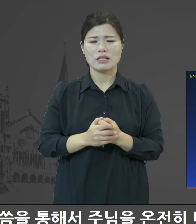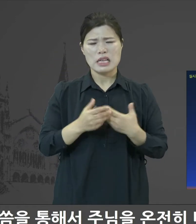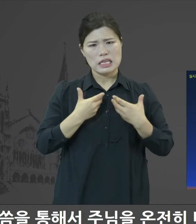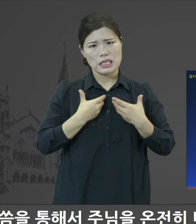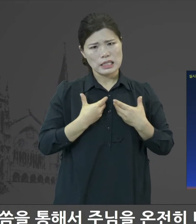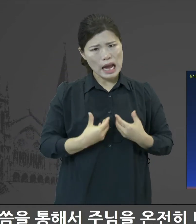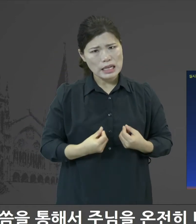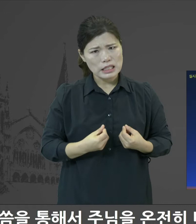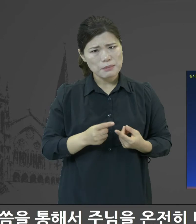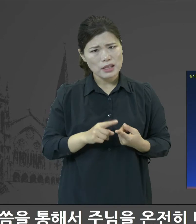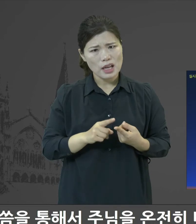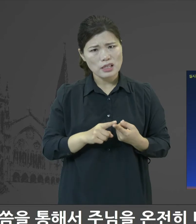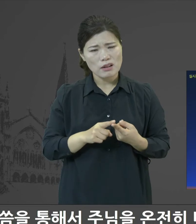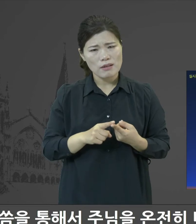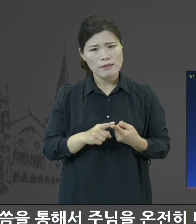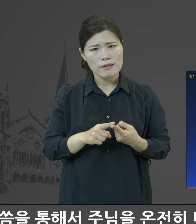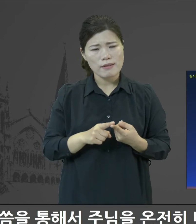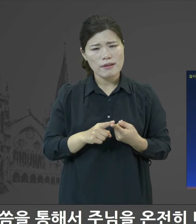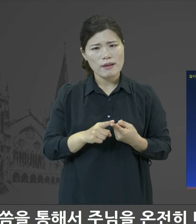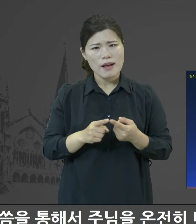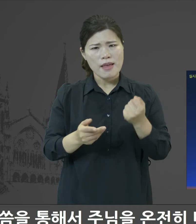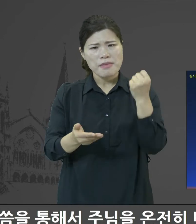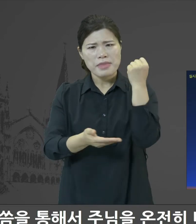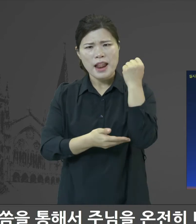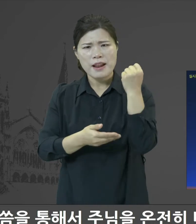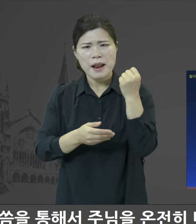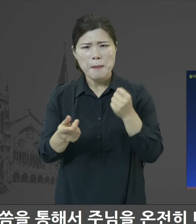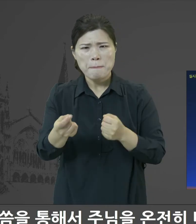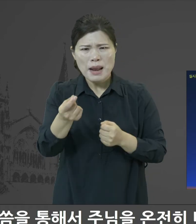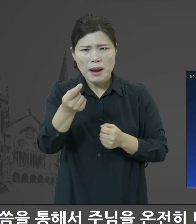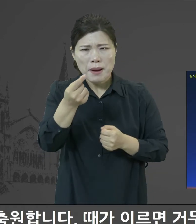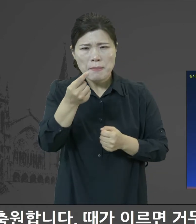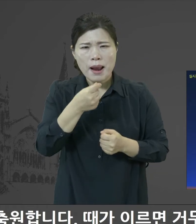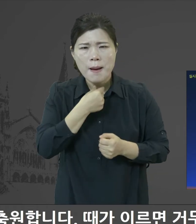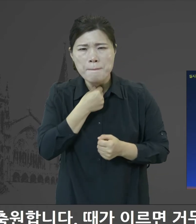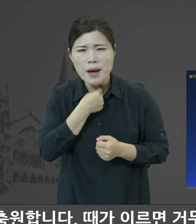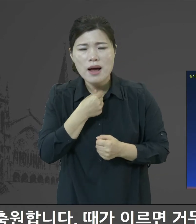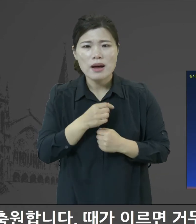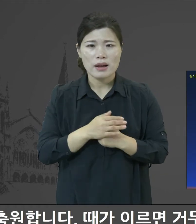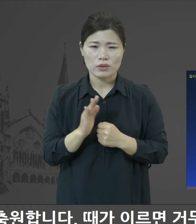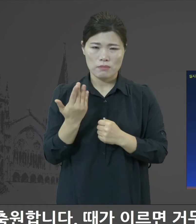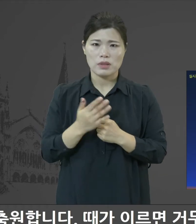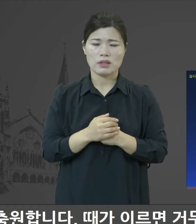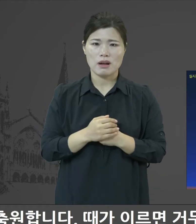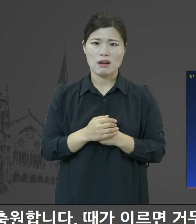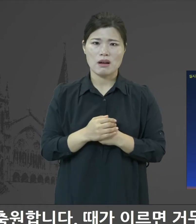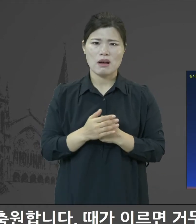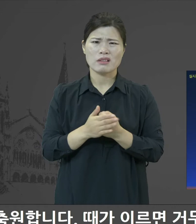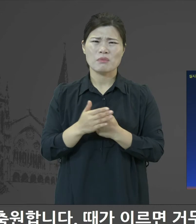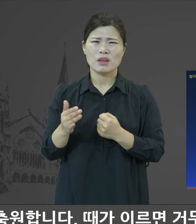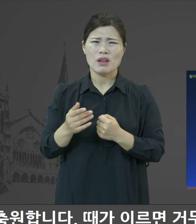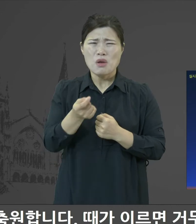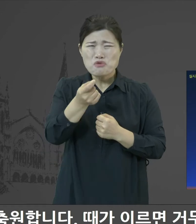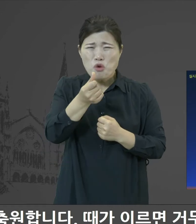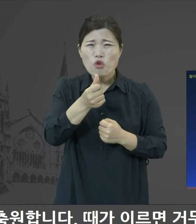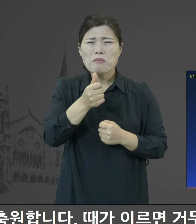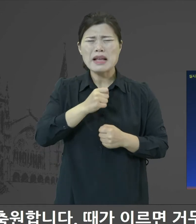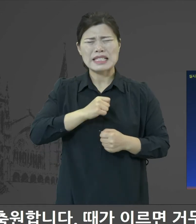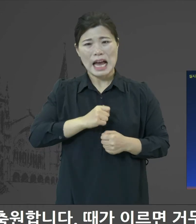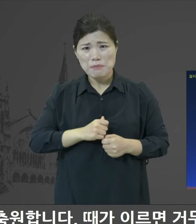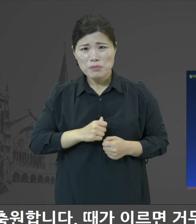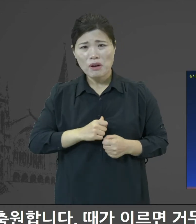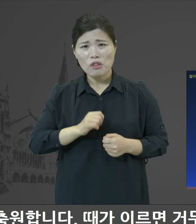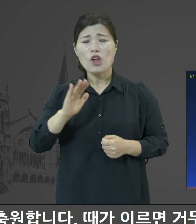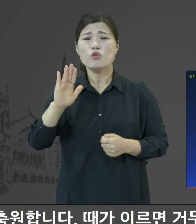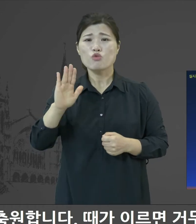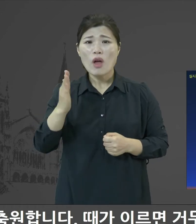거예요. 때가 되면 되게 돼 있는데 그 때를 자꾸 내 때로 바꾸는 겁니다. 조금 더 인내하면 되는데, 조금 더 참고